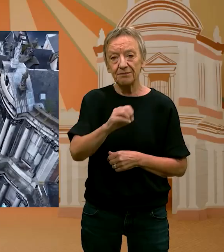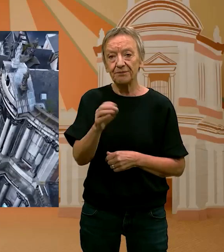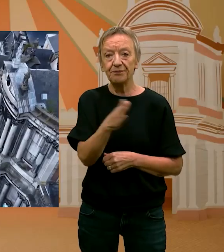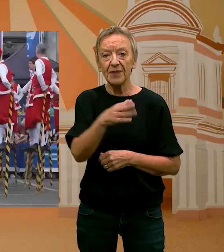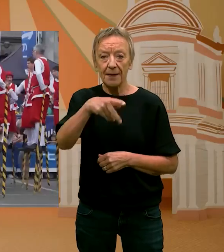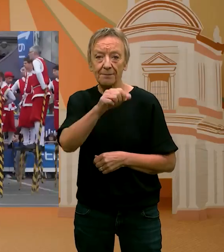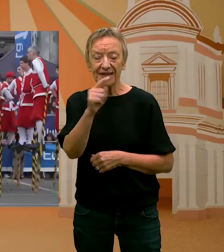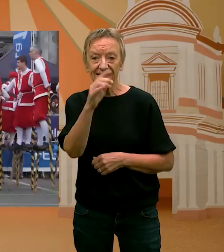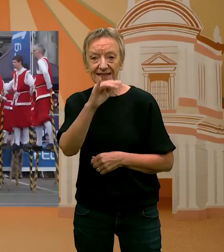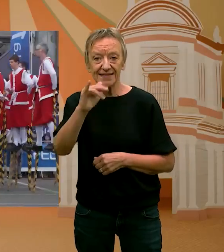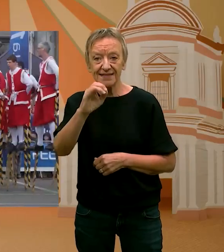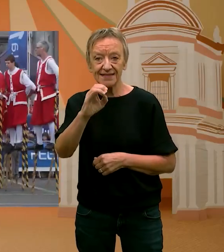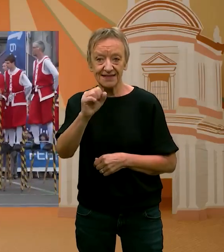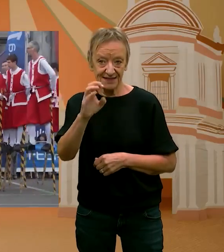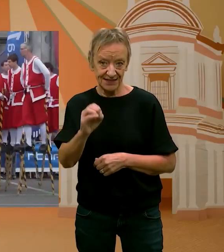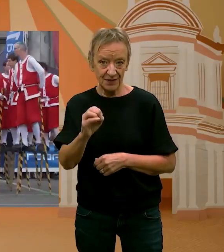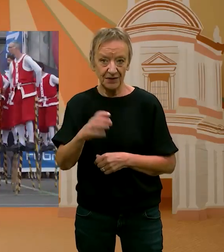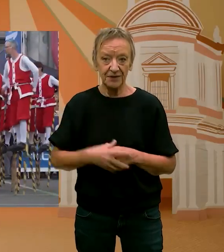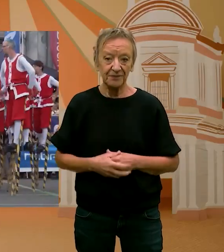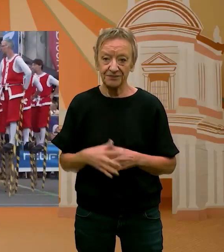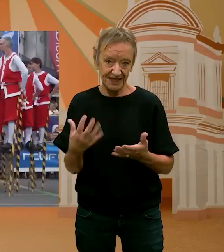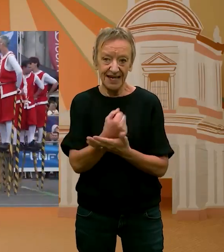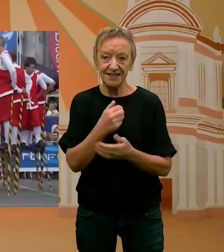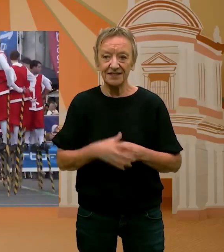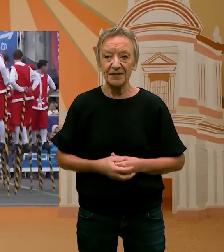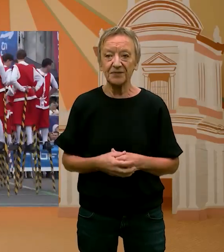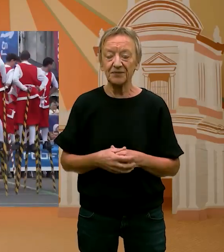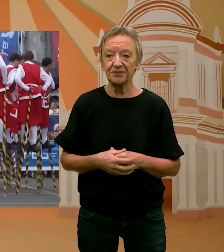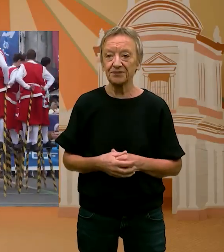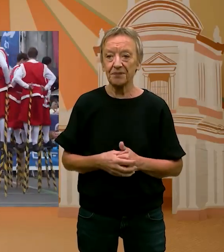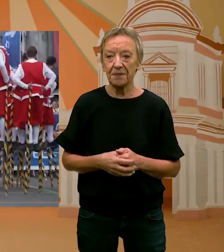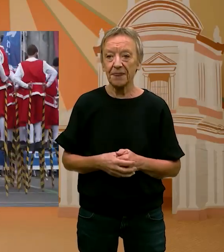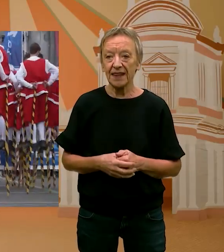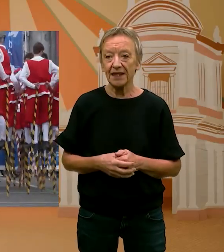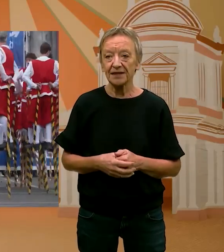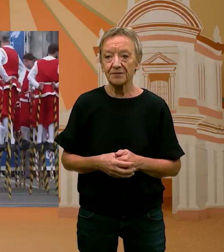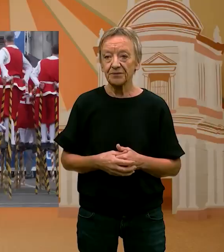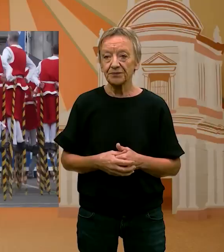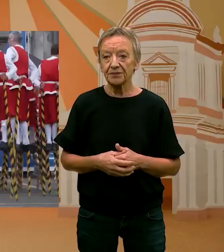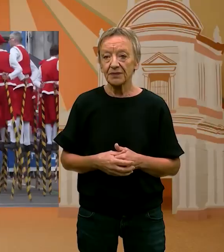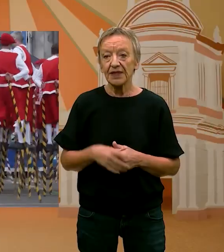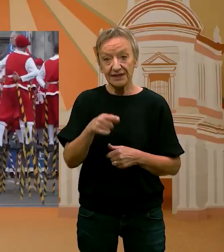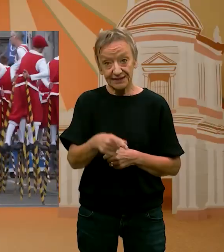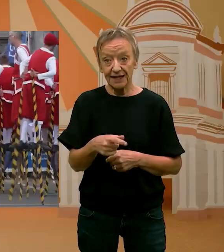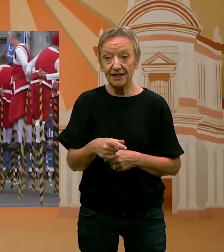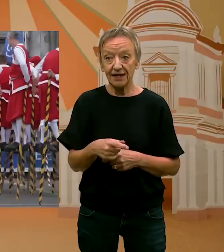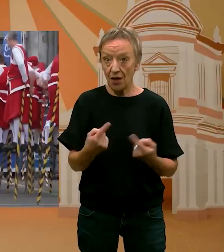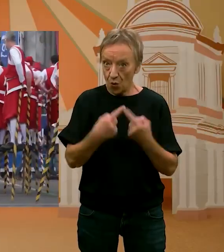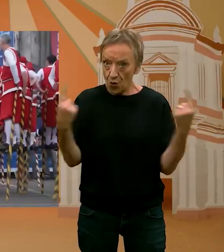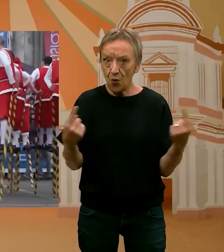en finale contre Valentin Frère, qui est un Avresse. C'était vraiment une joute qui a duré longtemps. On a été vraiment impressionnés. Chaque fois, on se dit la même chose quand on